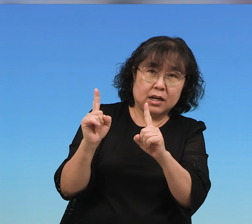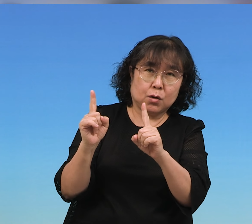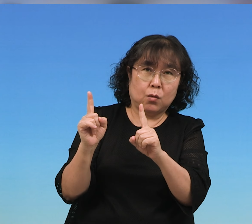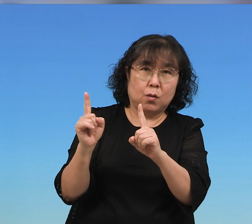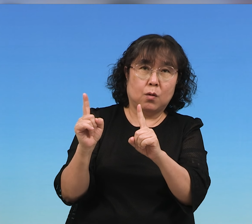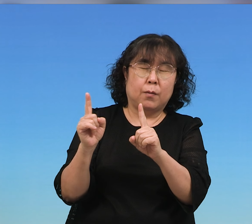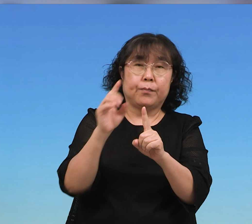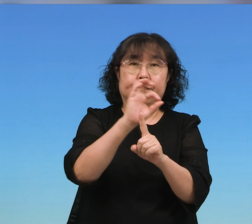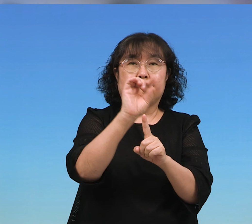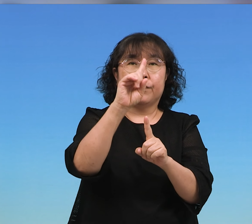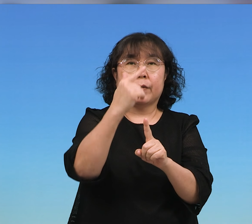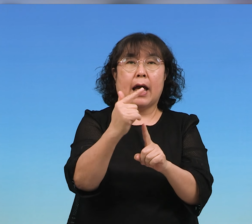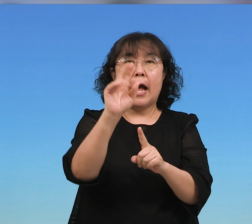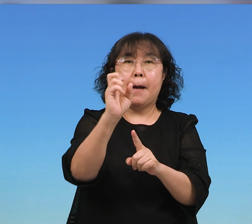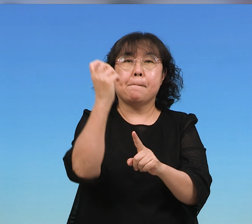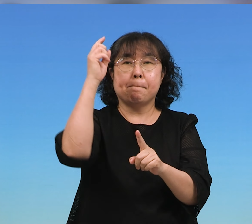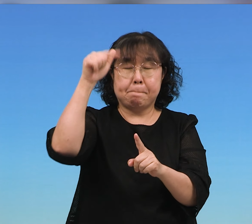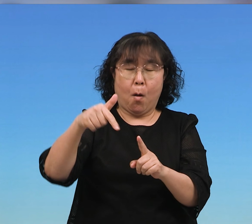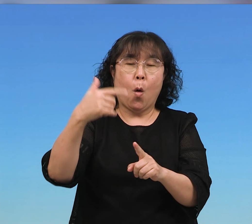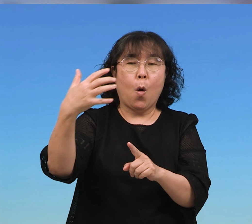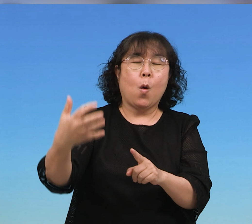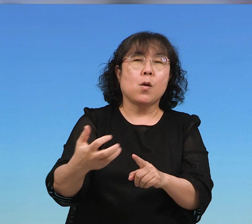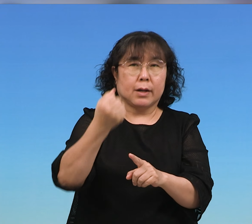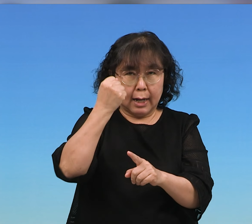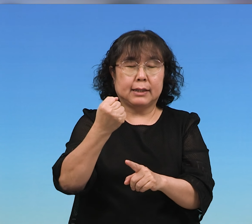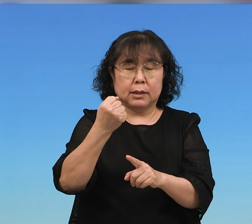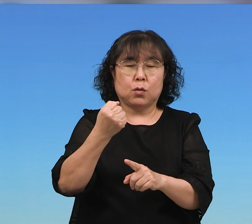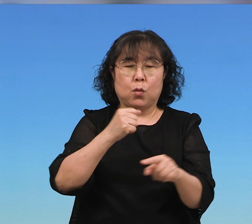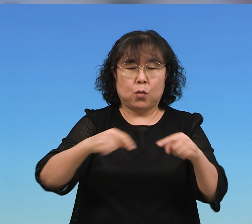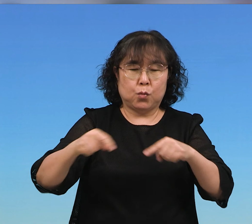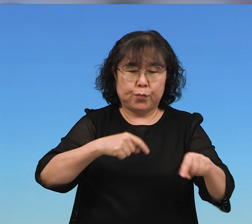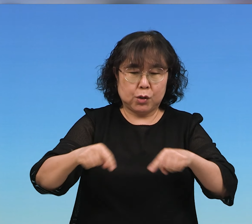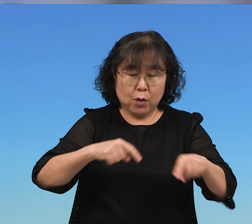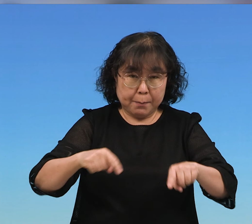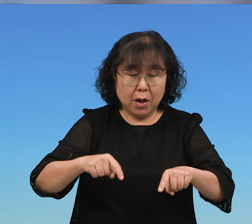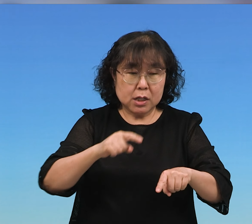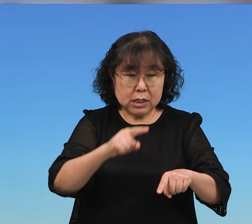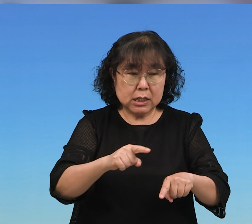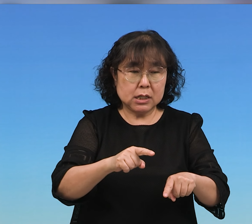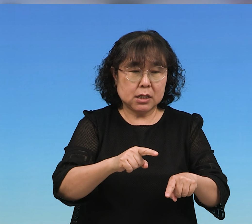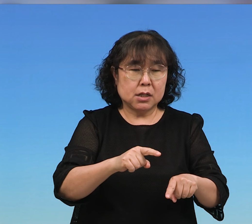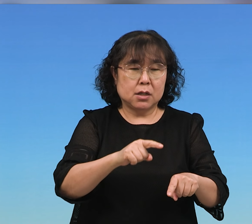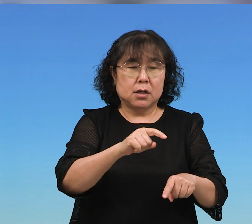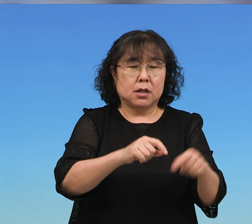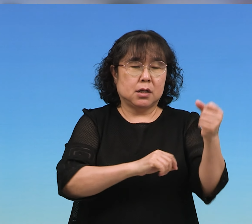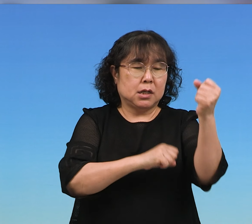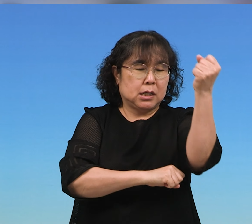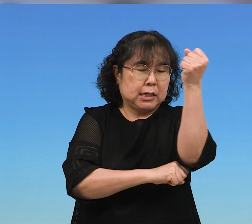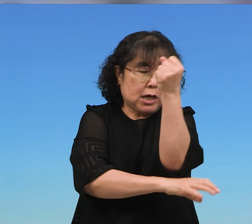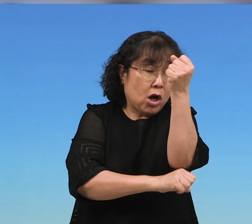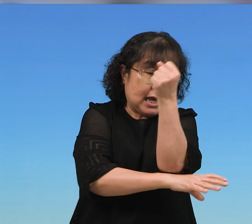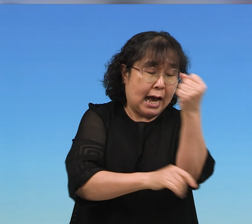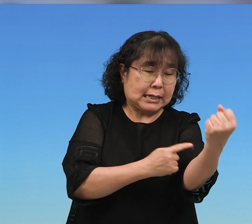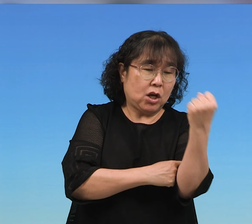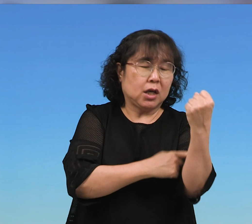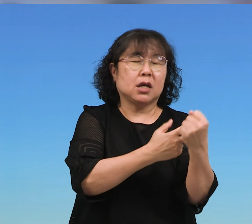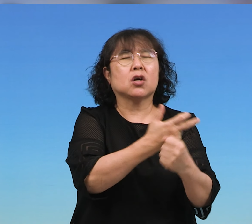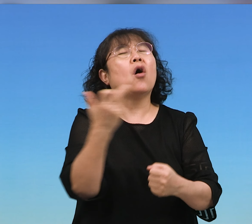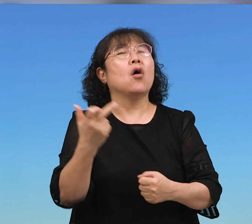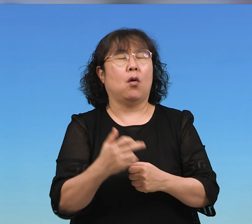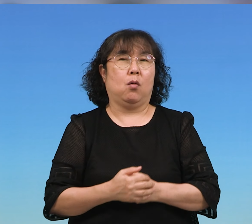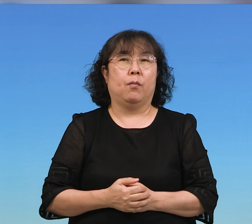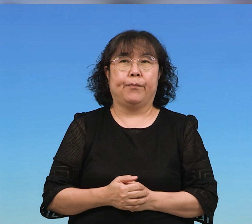그룹의 그 한 사람 지도자의 영향이 얼마나 큰지 모른다는 걸 저는 알기 때문이에요. 어쨌든 이제 이